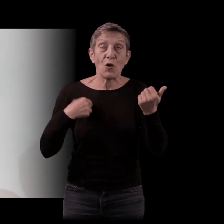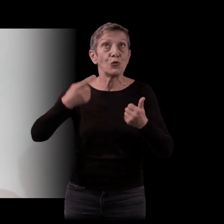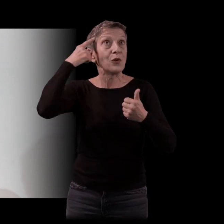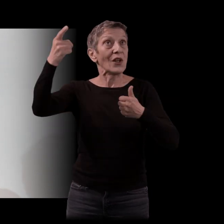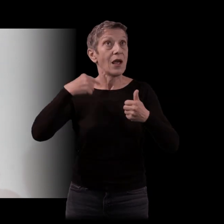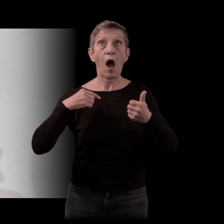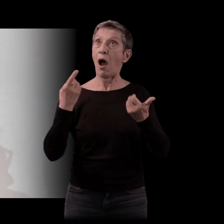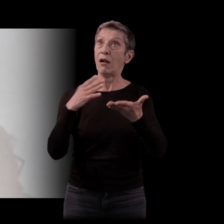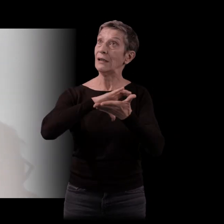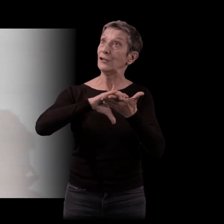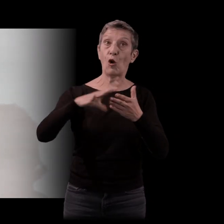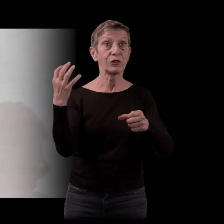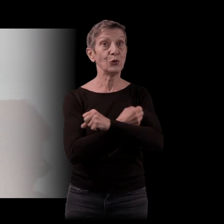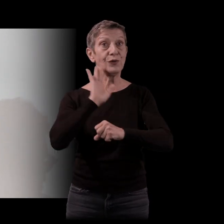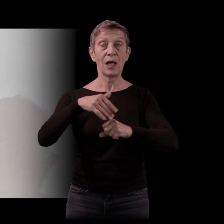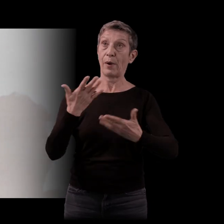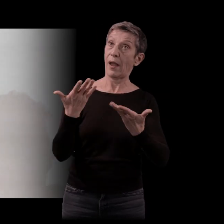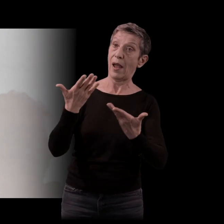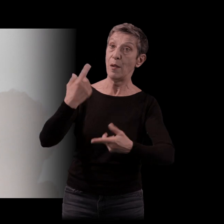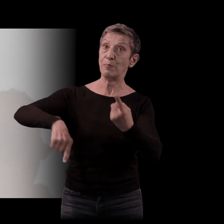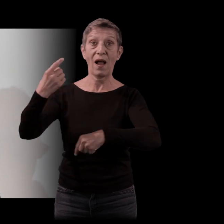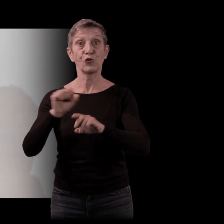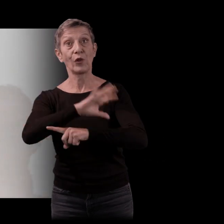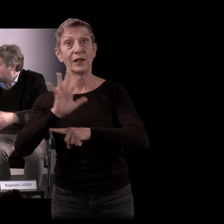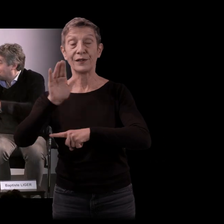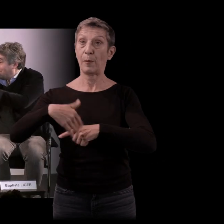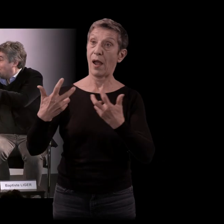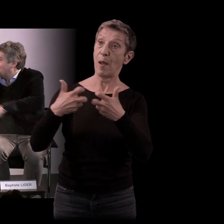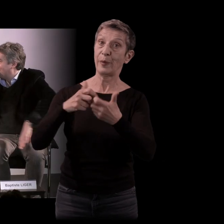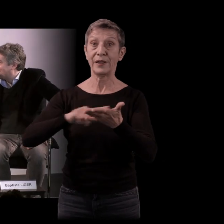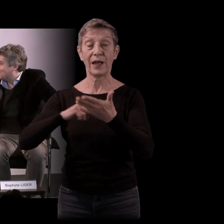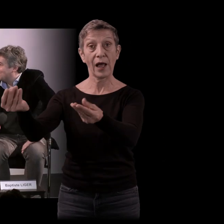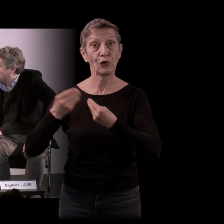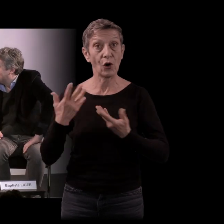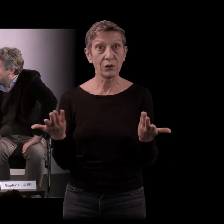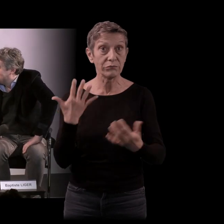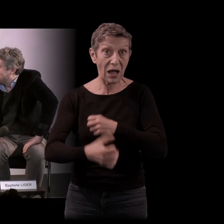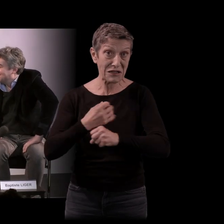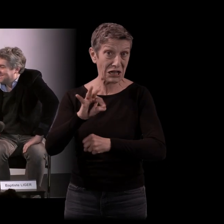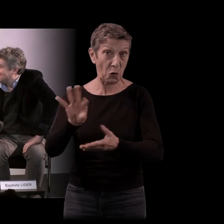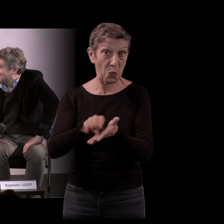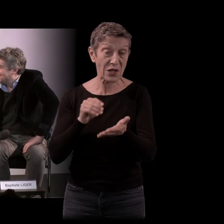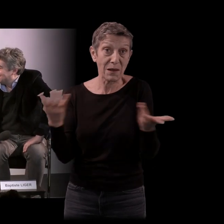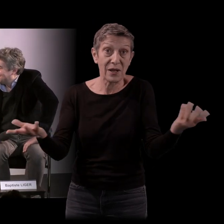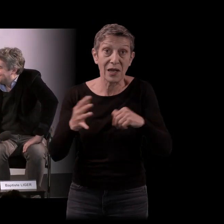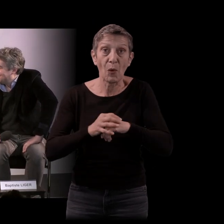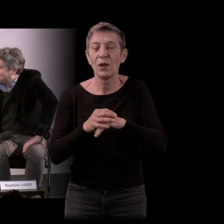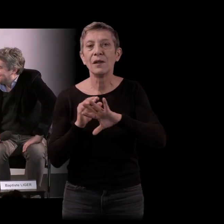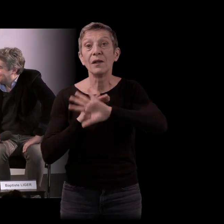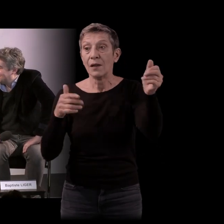Goncourt. Et ça ne'est pas du tout passé comme ça. pas toujours comme dans un film de la Nouvelle Vague. Voilà, exactement. J'envoyais des CV partout et je me